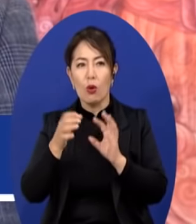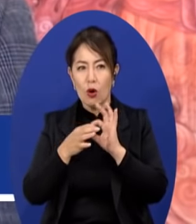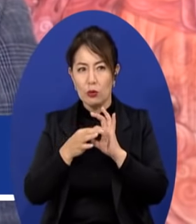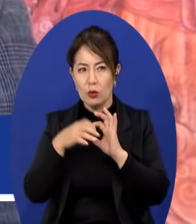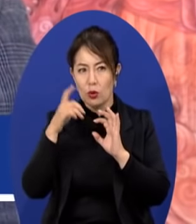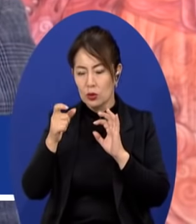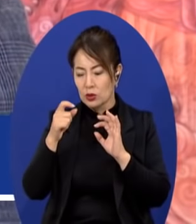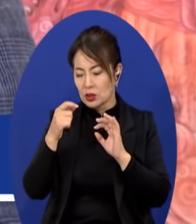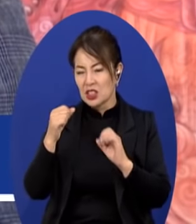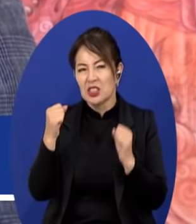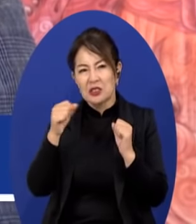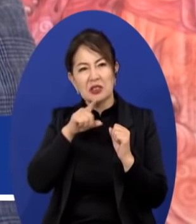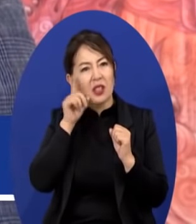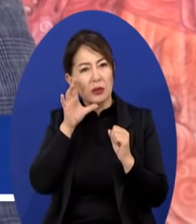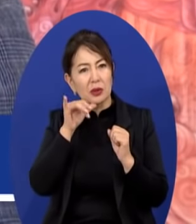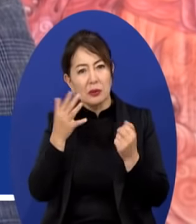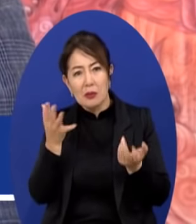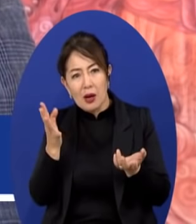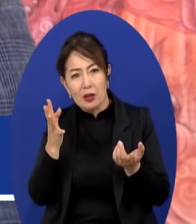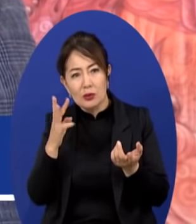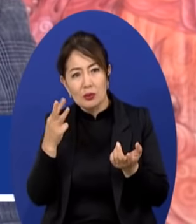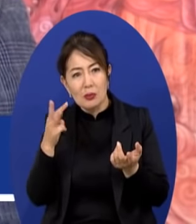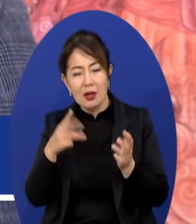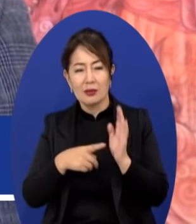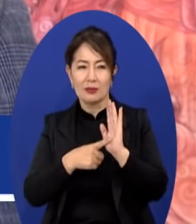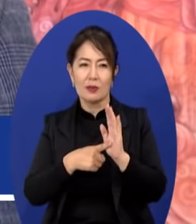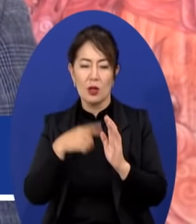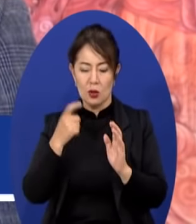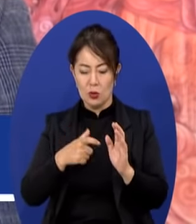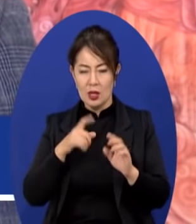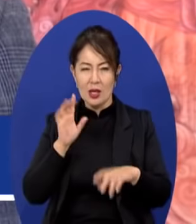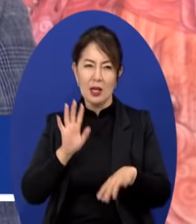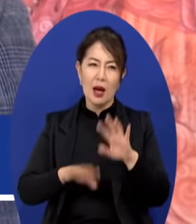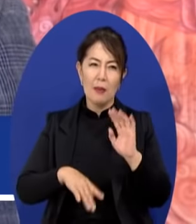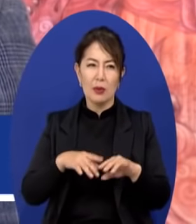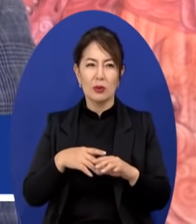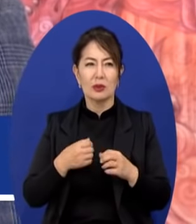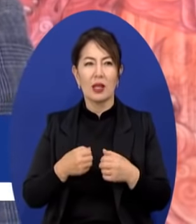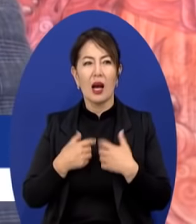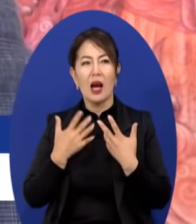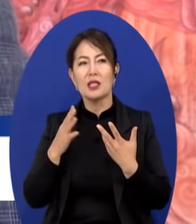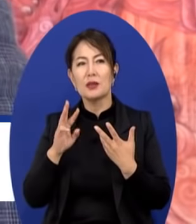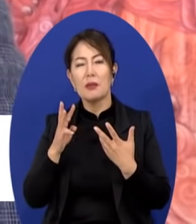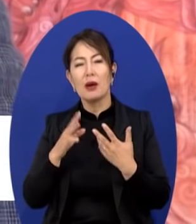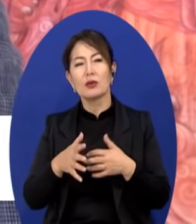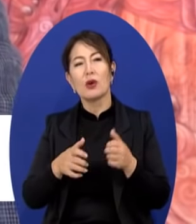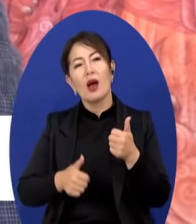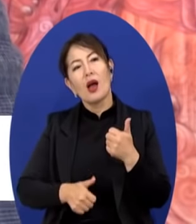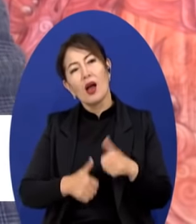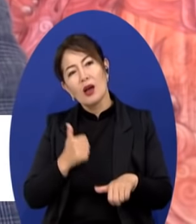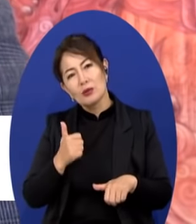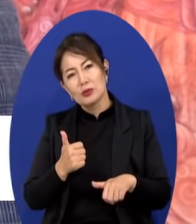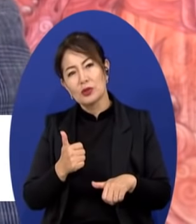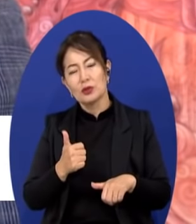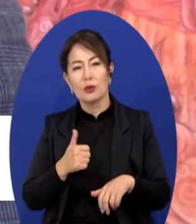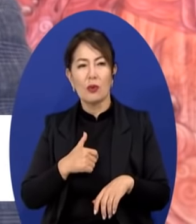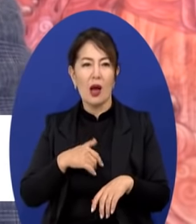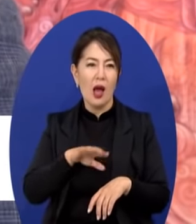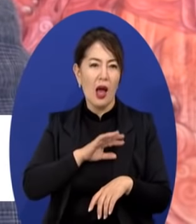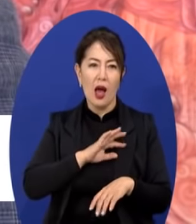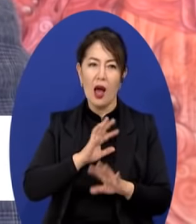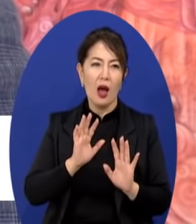насыг харуулсан байж болно. Хүний одоо ямар ч үедээ тохиож болох тий амжилт ч юм уу тэр нэг айж